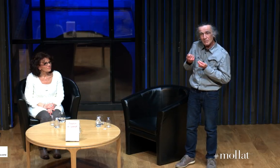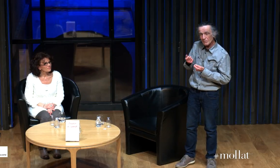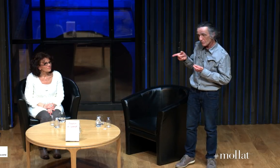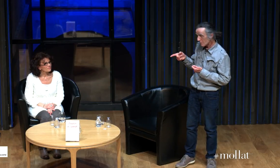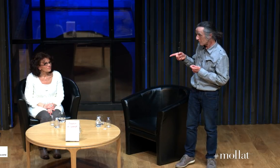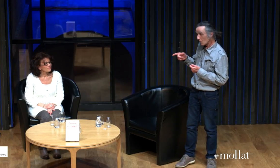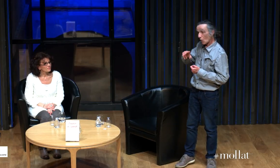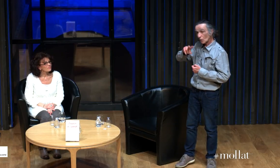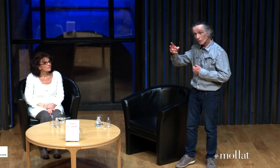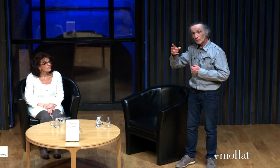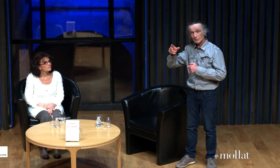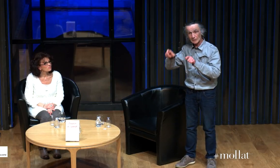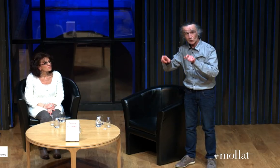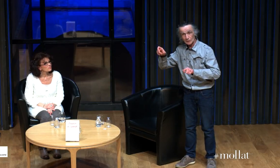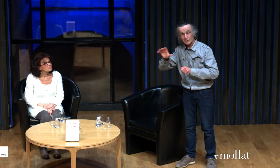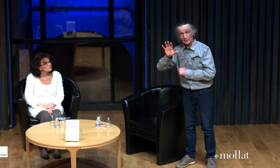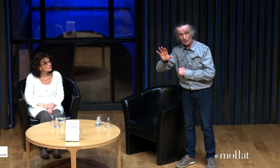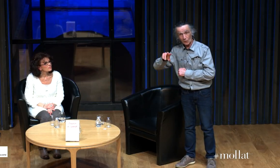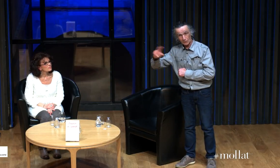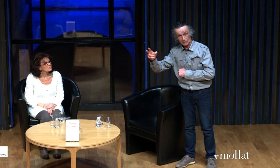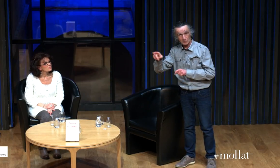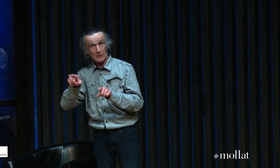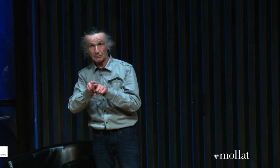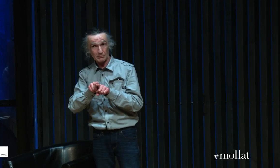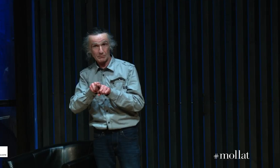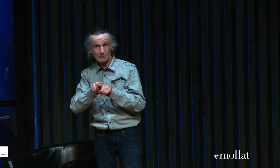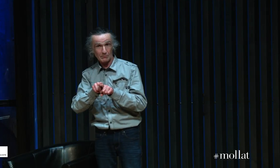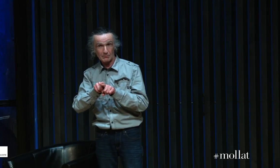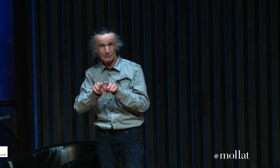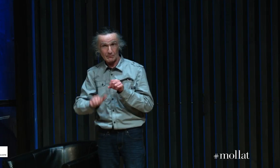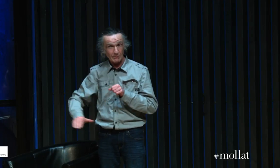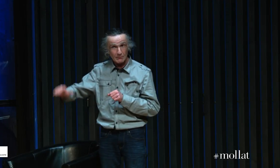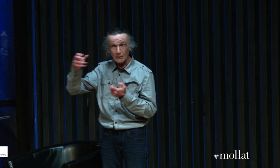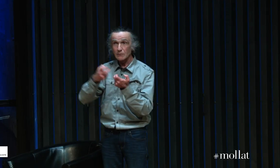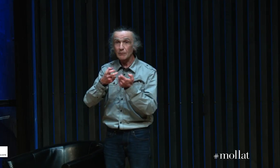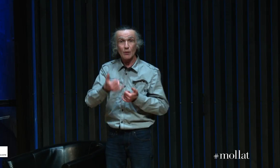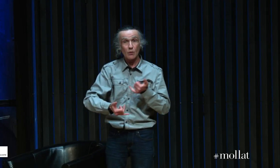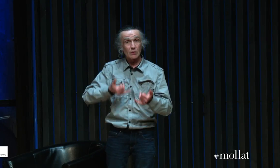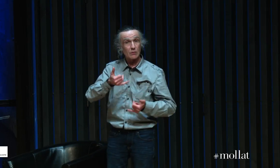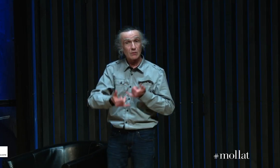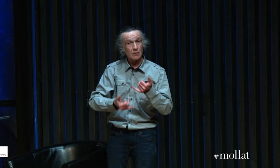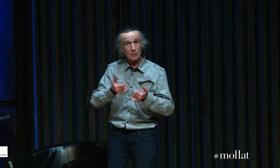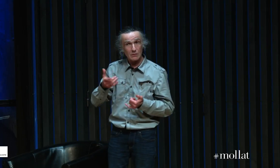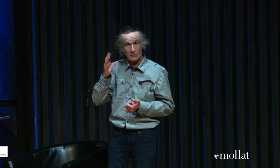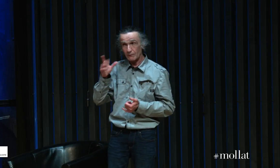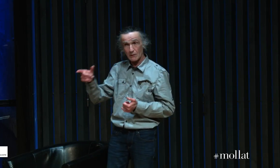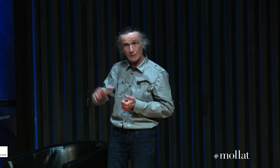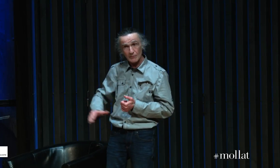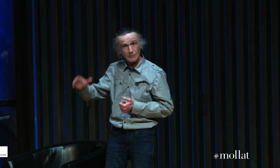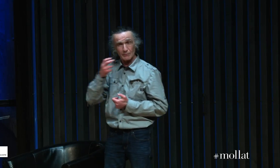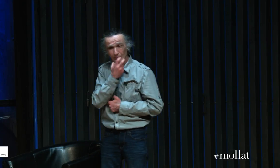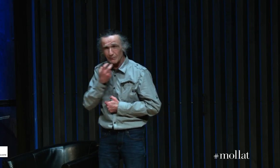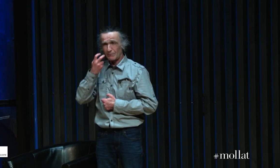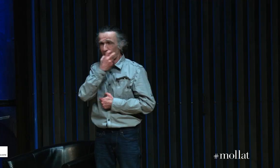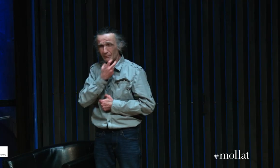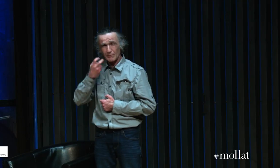à l'utilité de la langue des signes. Elle a été élevée, éduquée dans l'oralisme. Et son témoignage reflète aussi l'histoire de beaucoup, beaucoup de